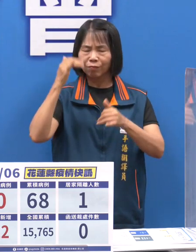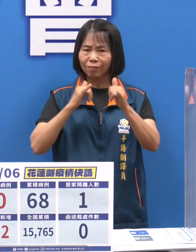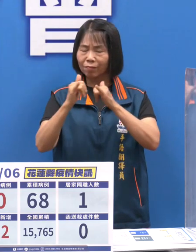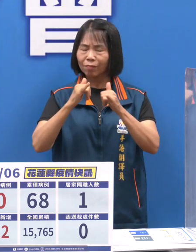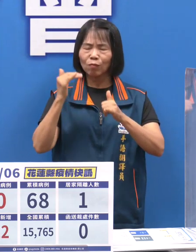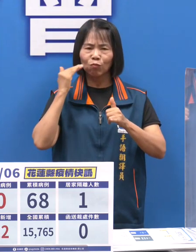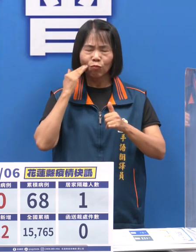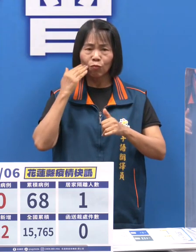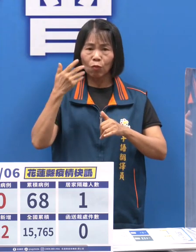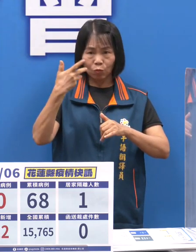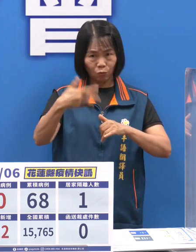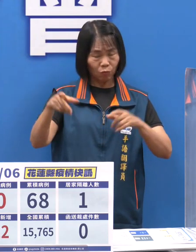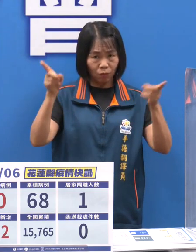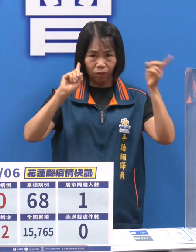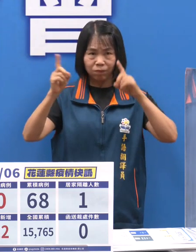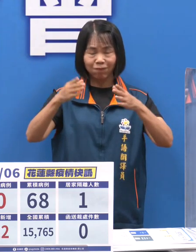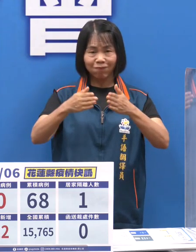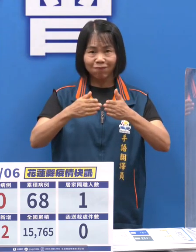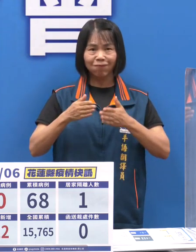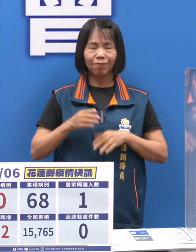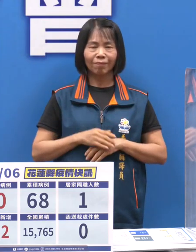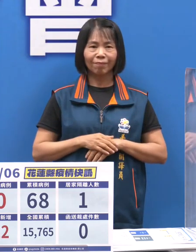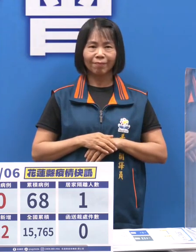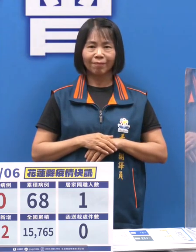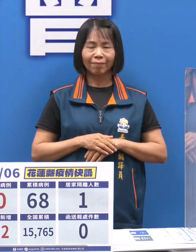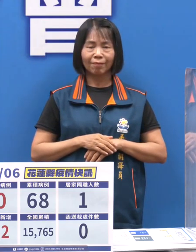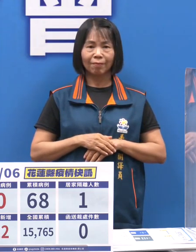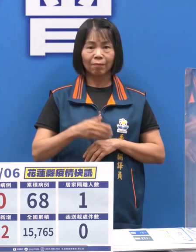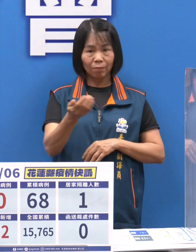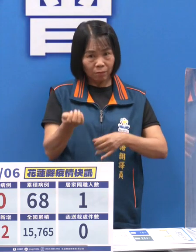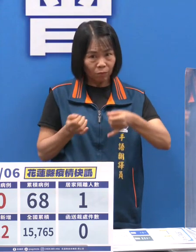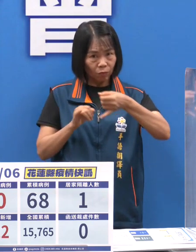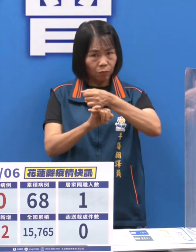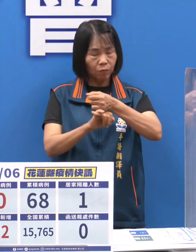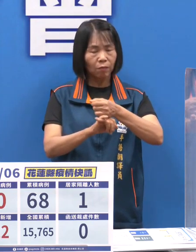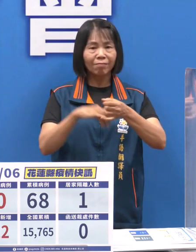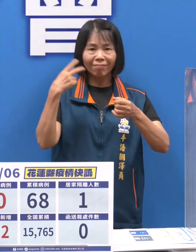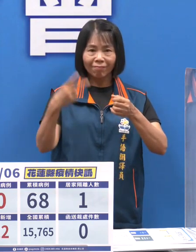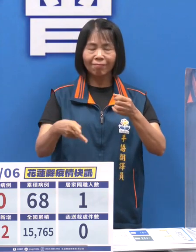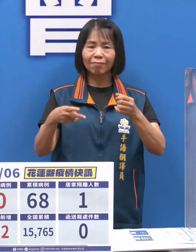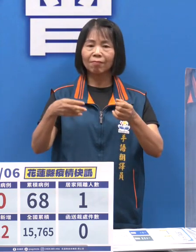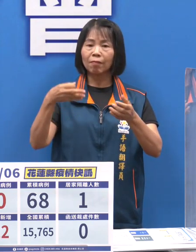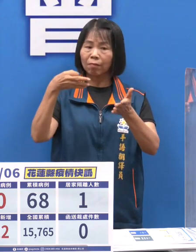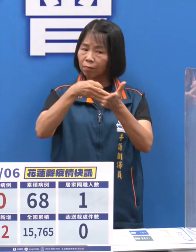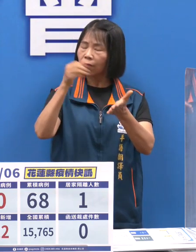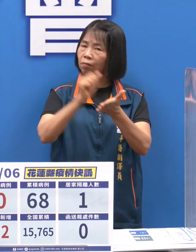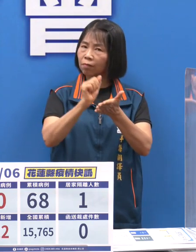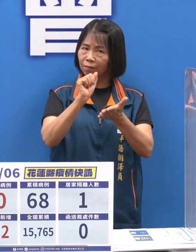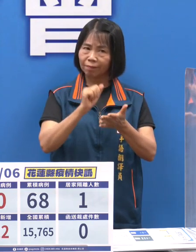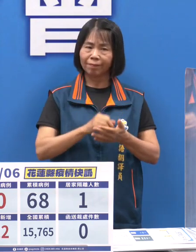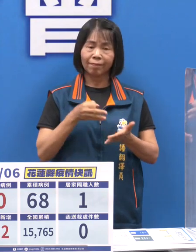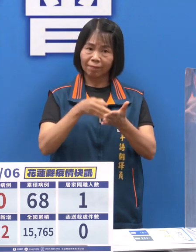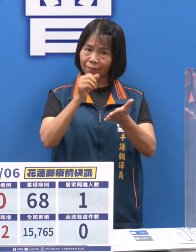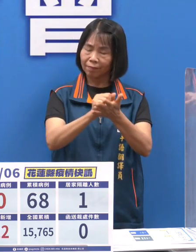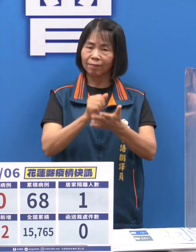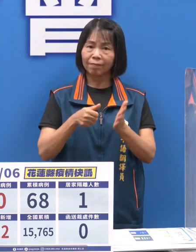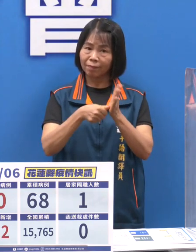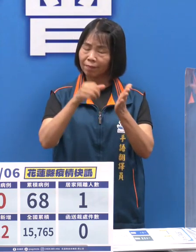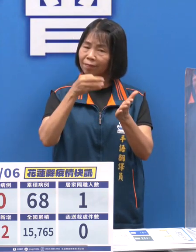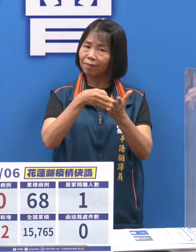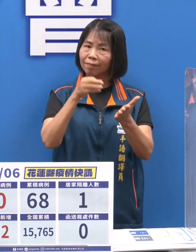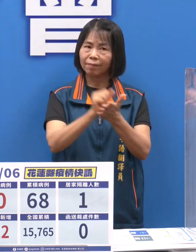活动的顾客，采预约制、实名制，独木舟立式划桨限单人